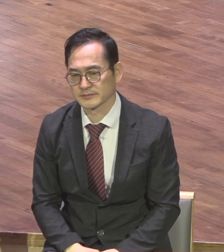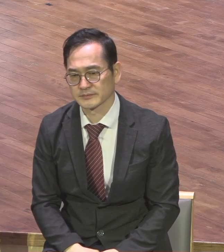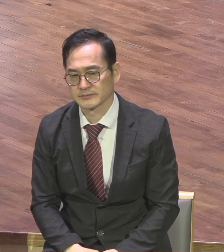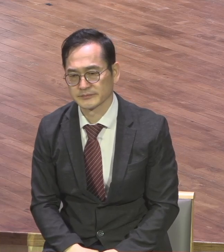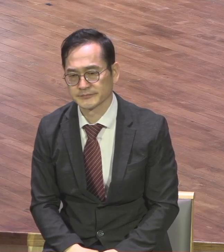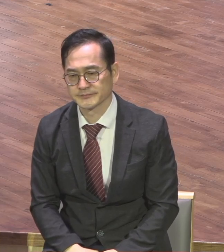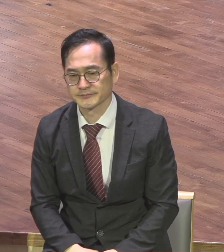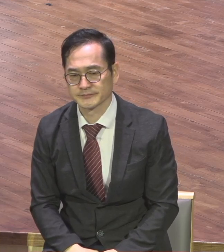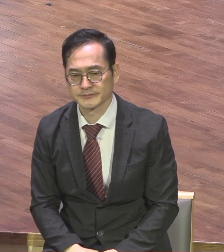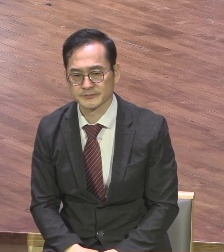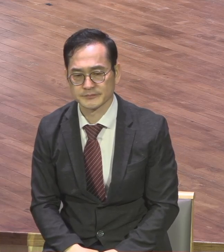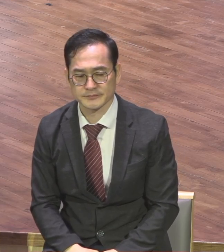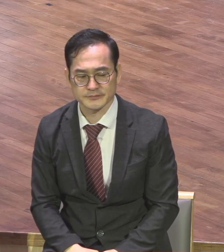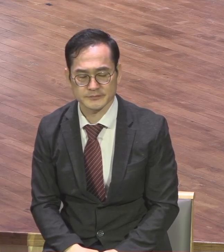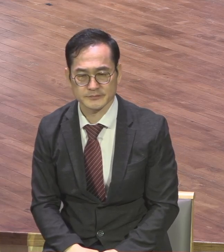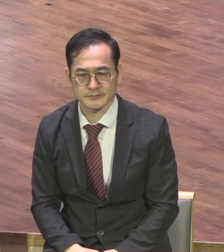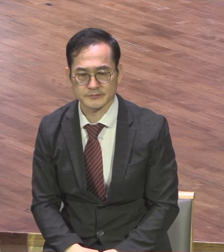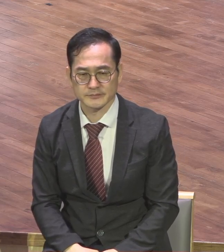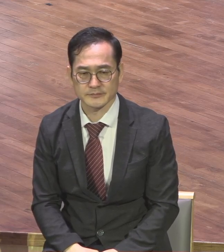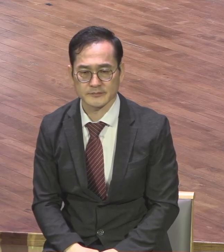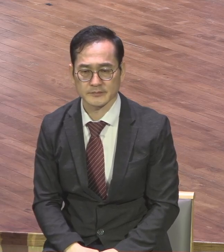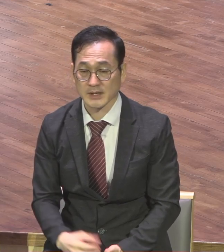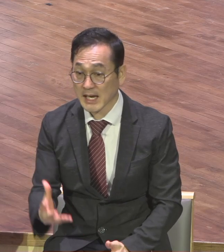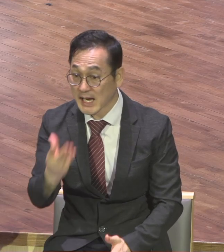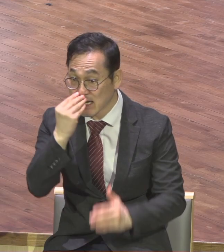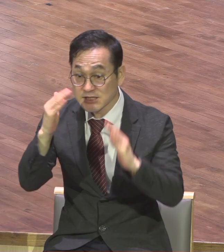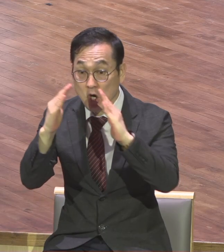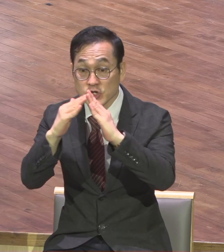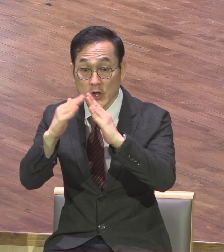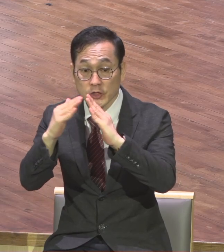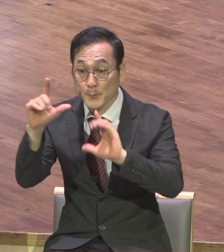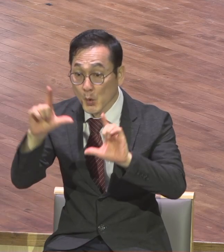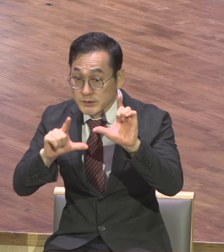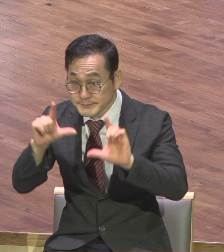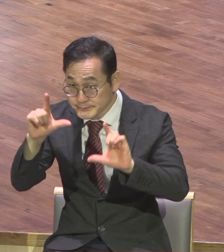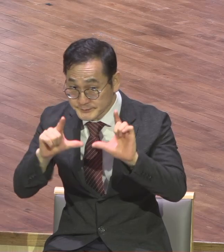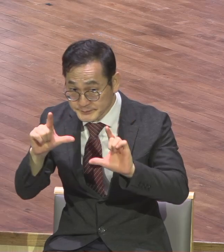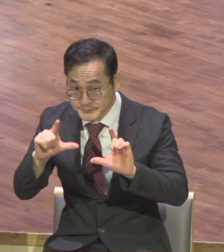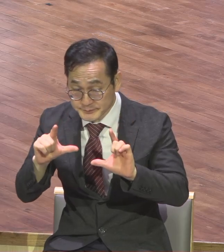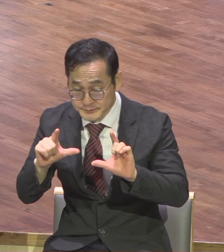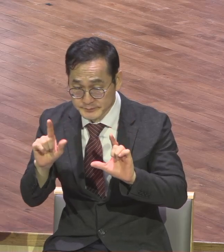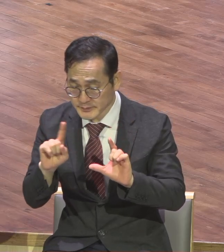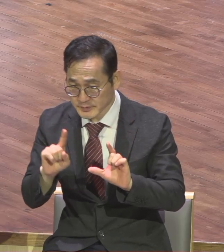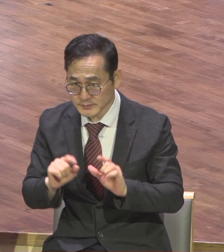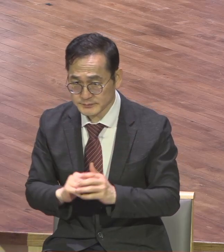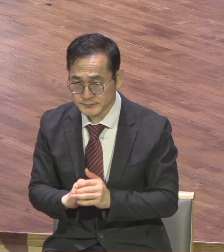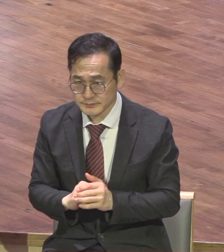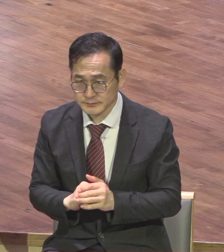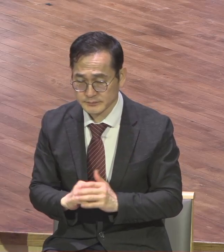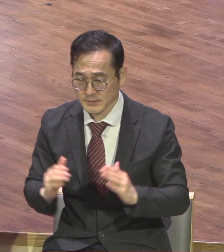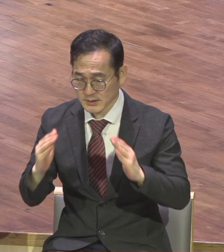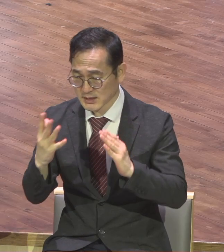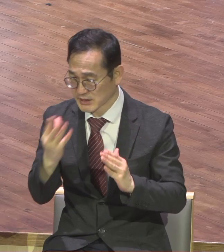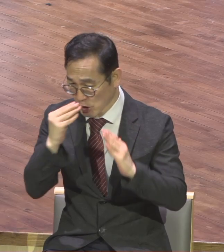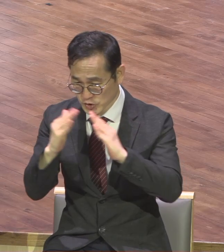당시에 성전의 구조를만 보더라도 잘 나타나 있어요. 이 성전에 보면 다양한 뜰이 있었습니다.